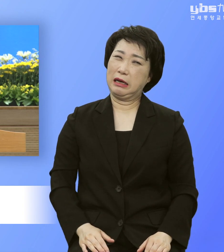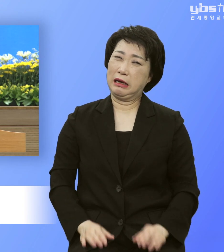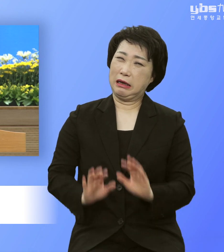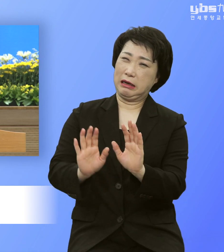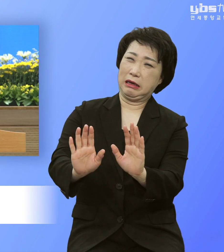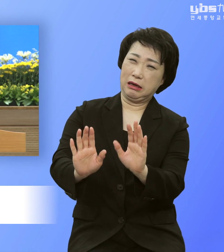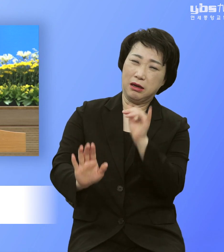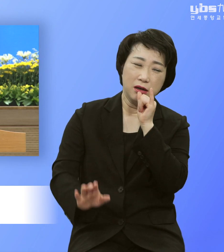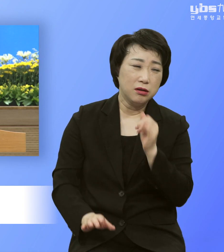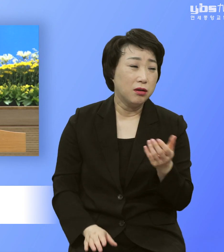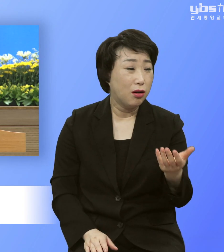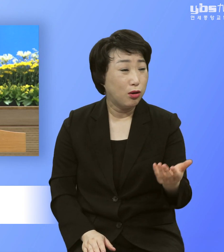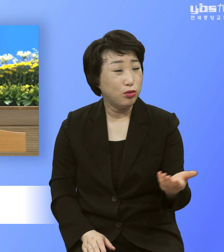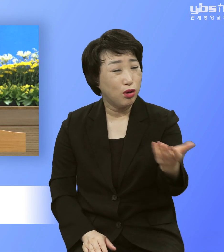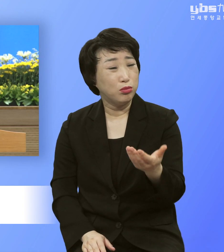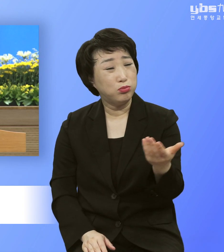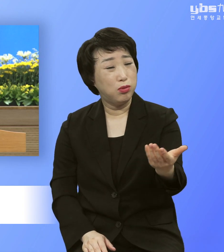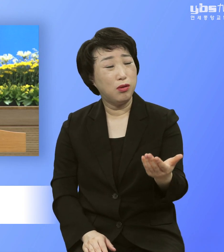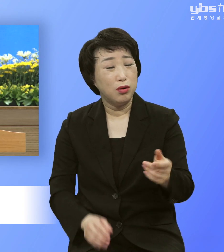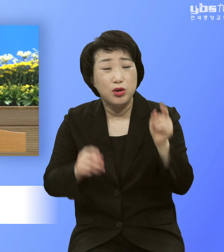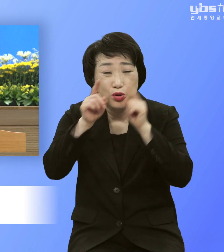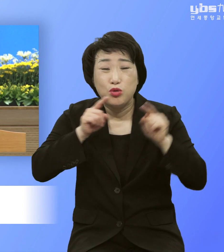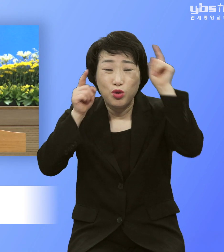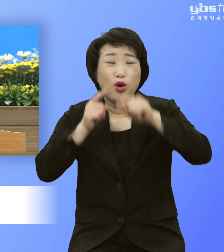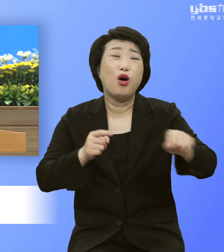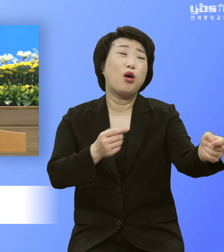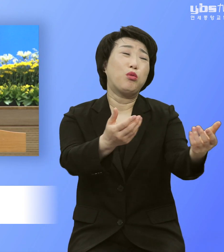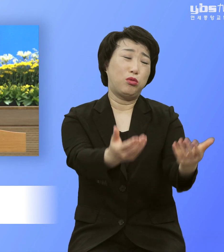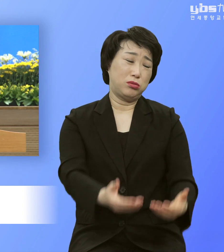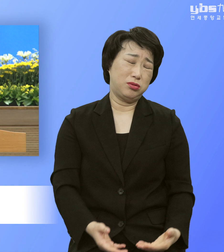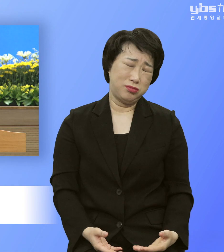노터치가 된다. 그럼 뭐 지옥밖에 더 뭐겠냐.